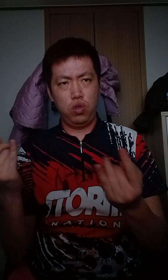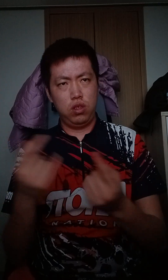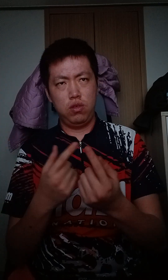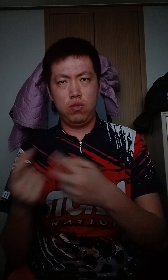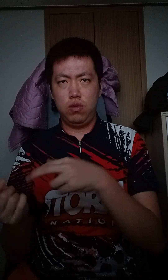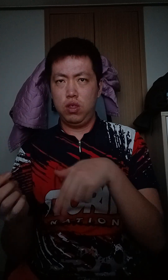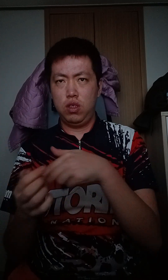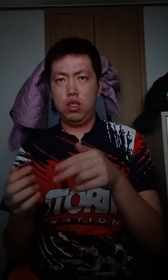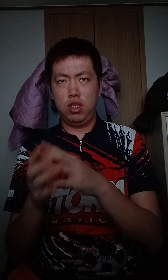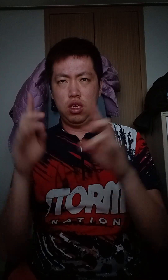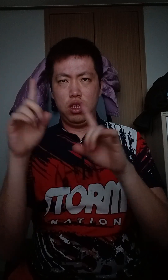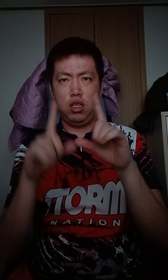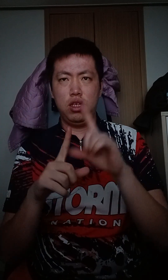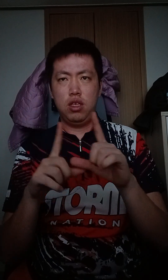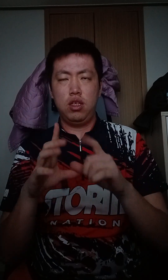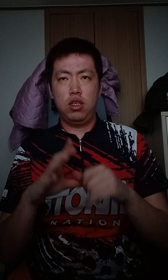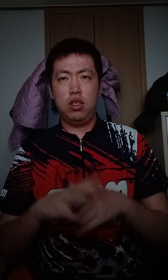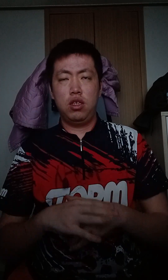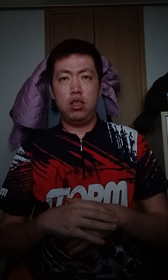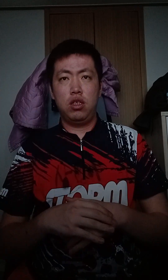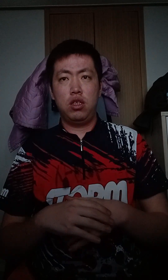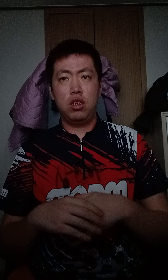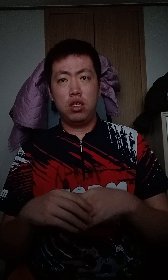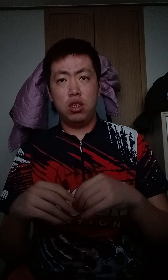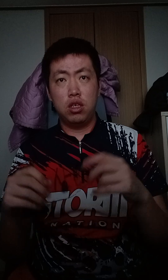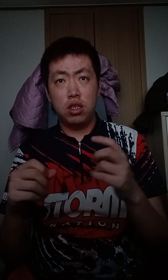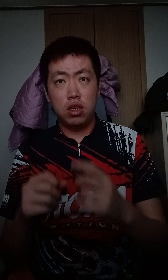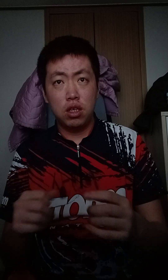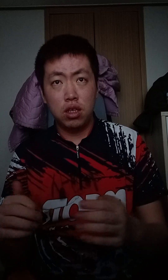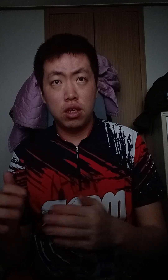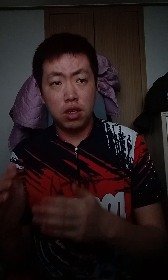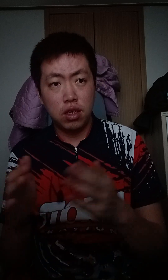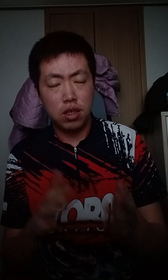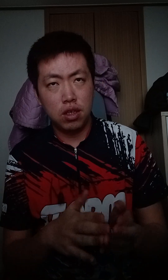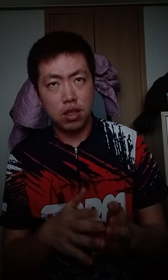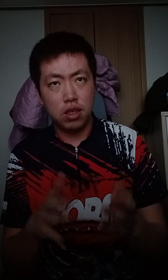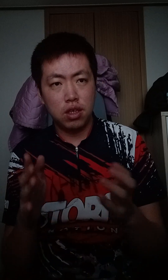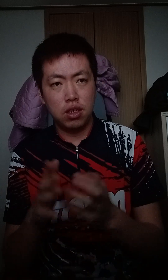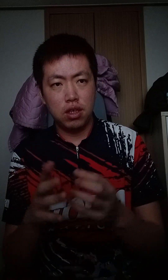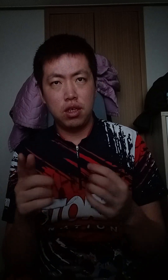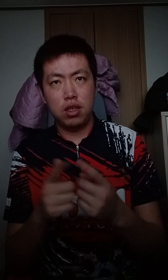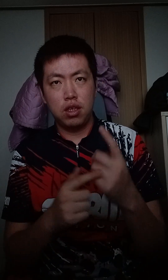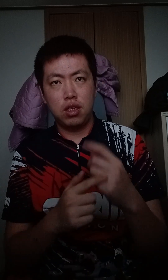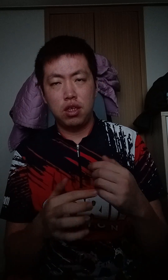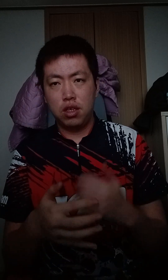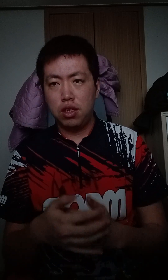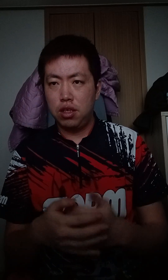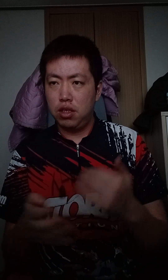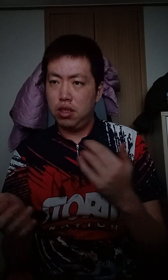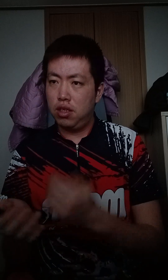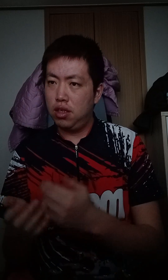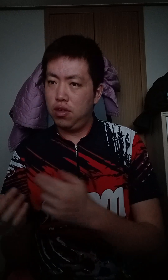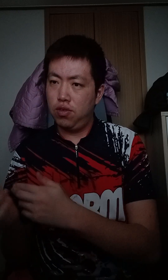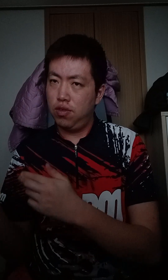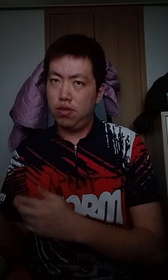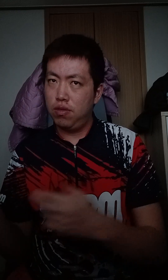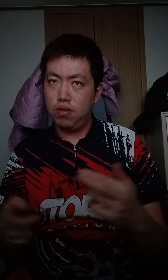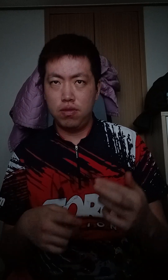바꾸면서 생긴 일입니다. 안을 보시면 이렇게 아이들을 위한 시설들이 설치되어 있는데요. 그런데 이런 시설들 때문에 장애인들이